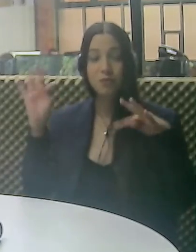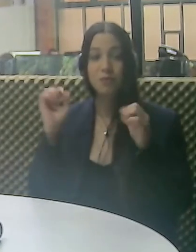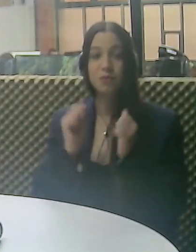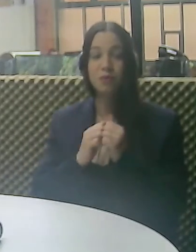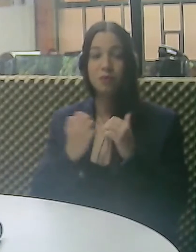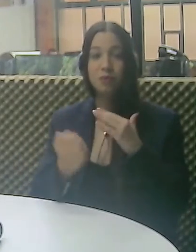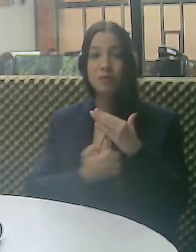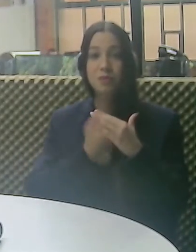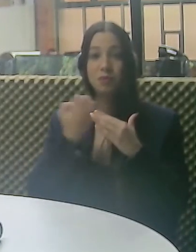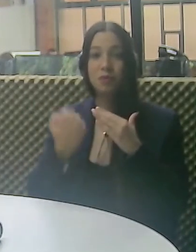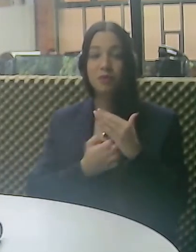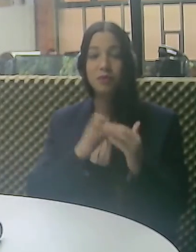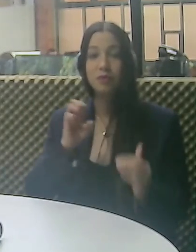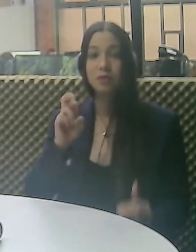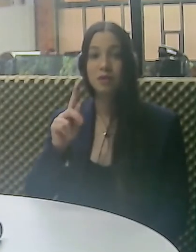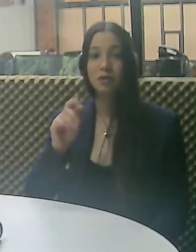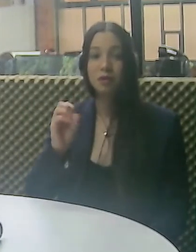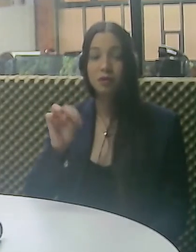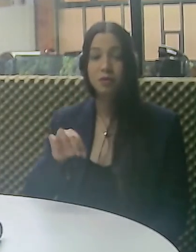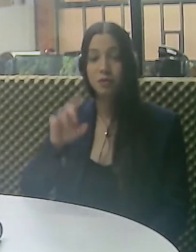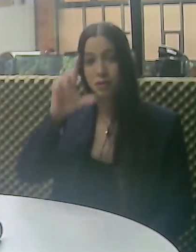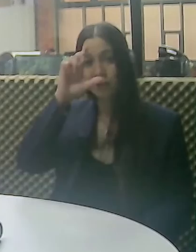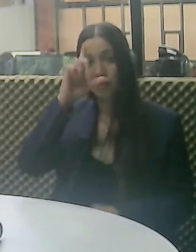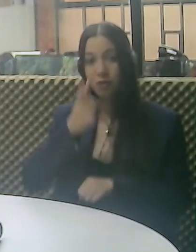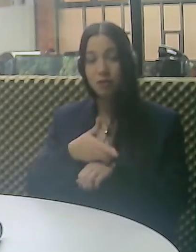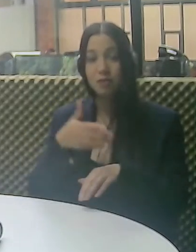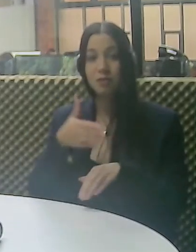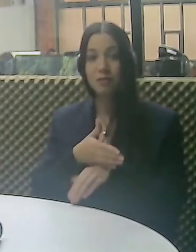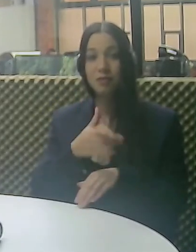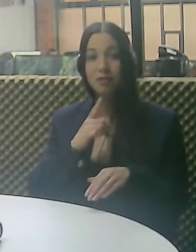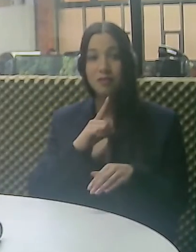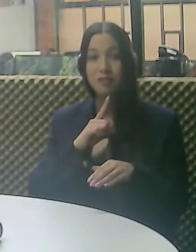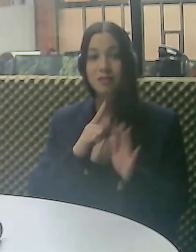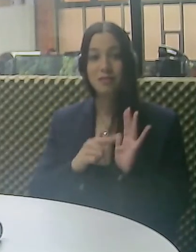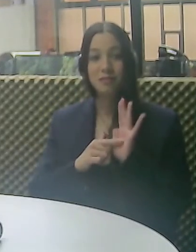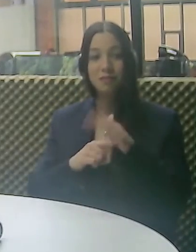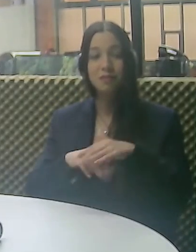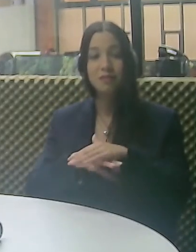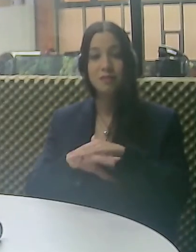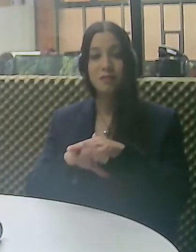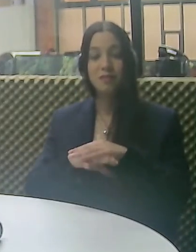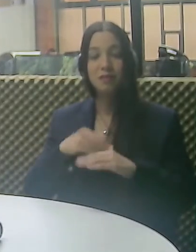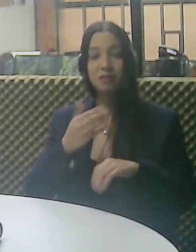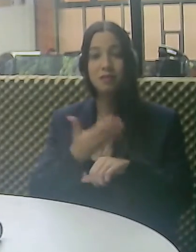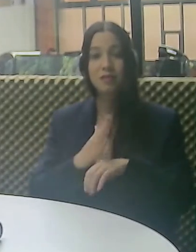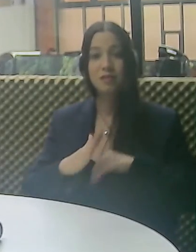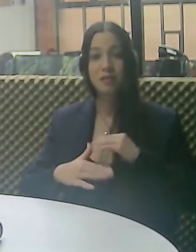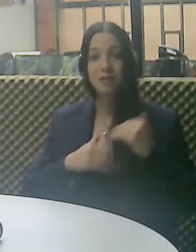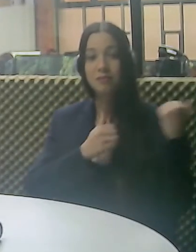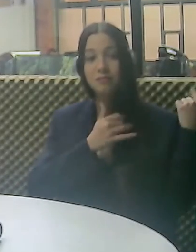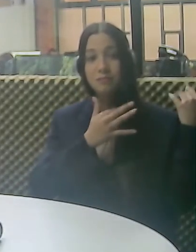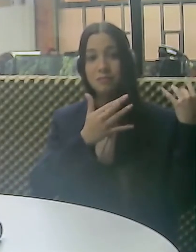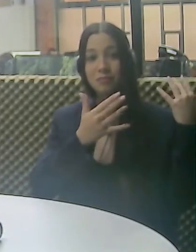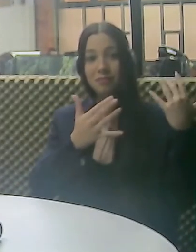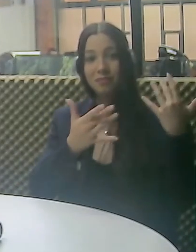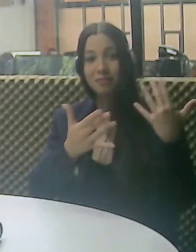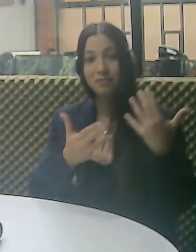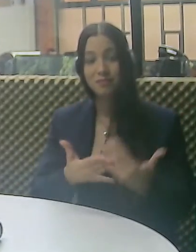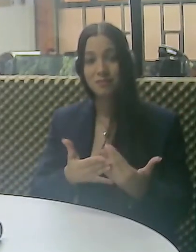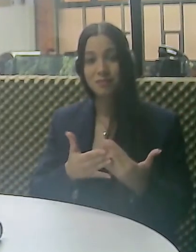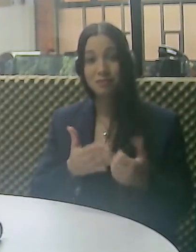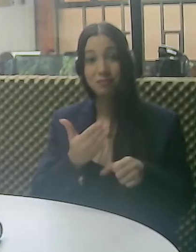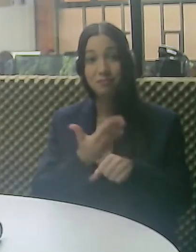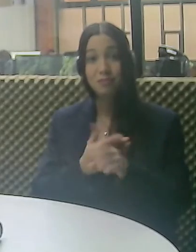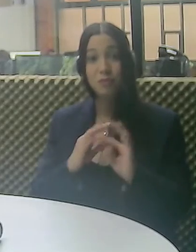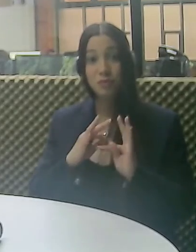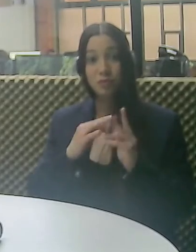da empresa Ergon Leader, os participantes exibiram os trabalhos em Braille desenvolvidos ao longo da oficina. Todos os trabalhos